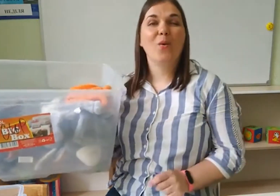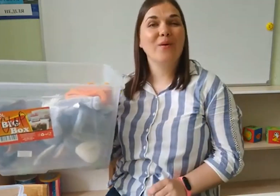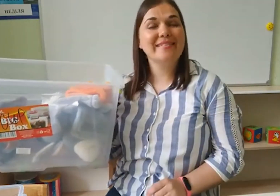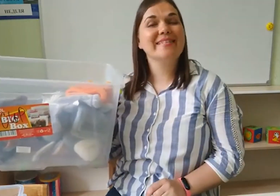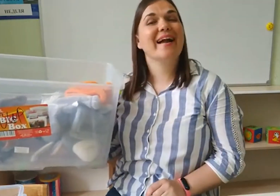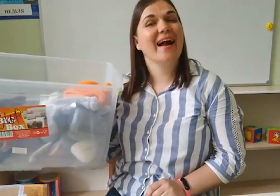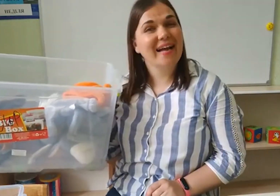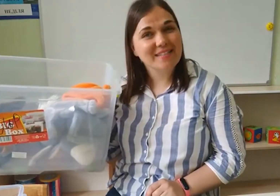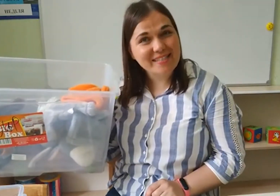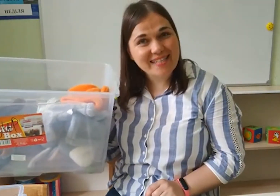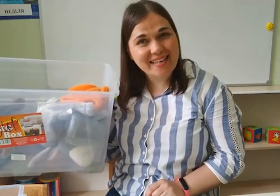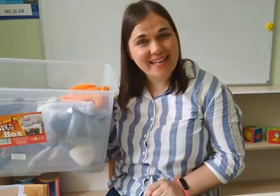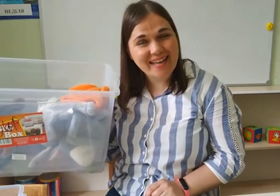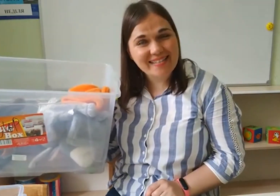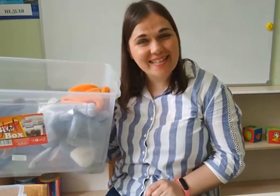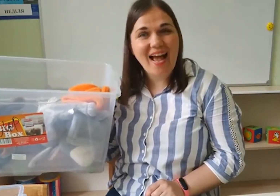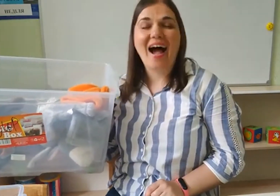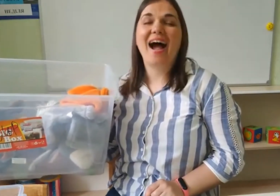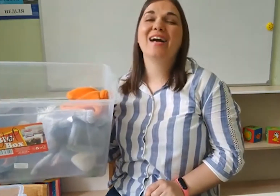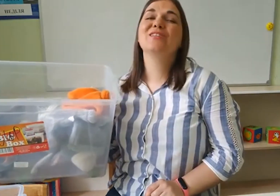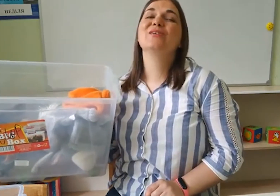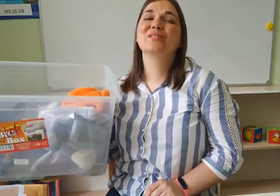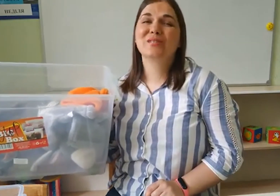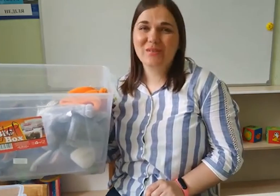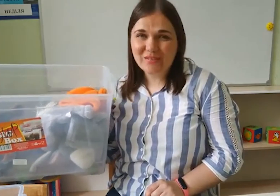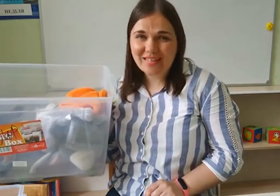Ось і казочці кінець. А хто слухав,